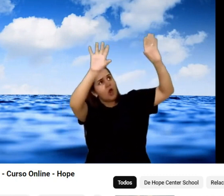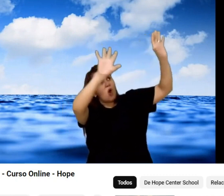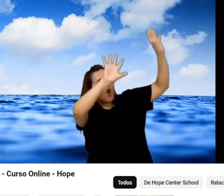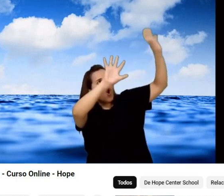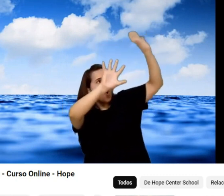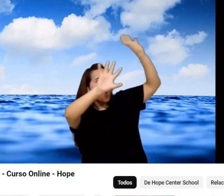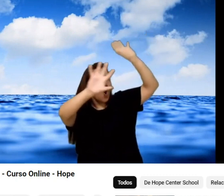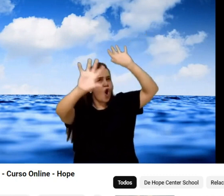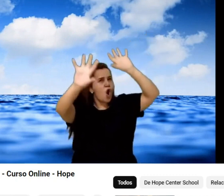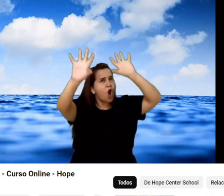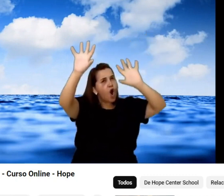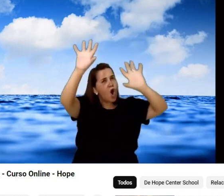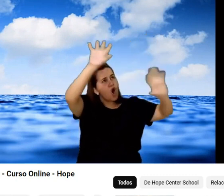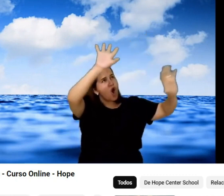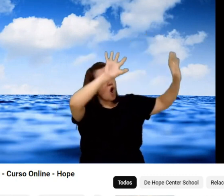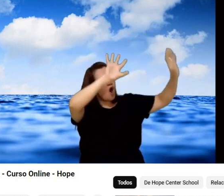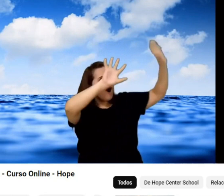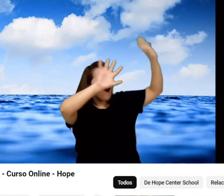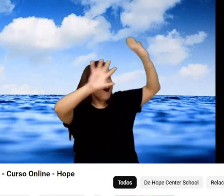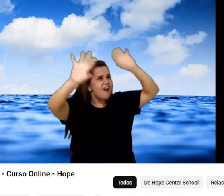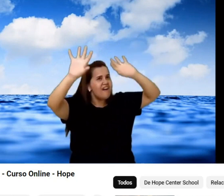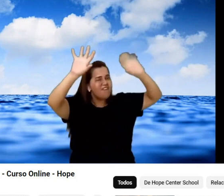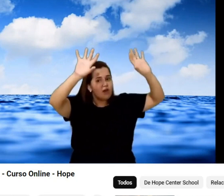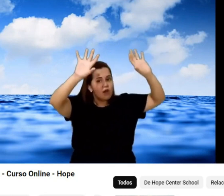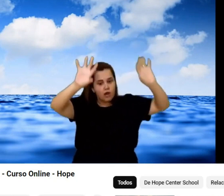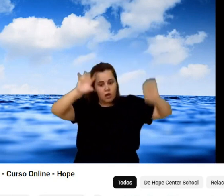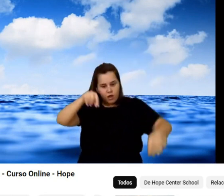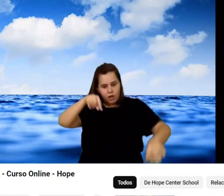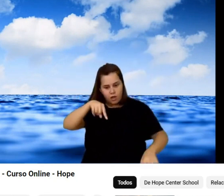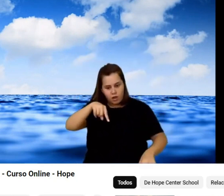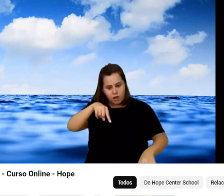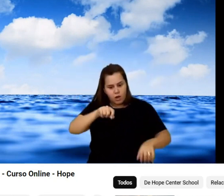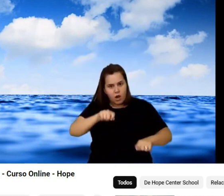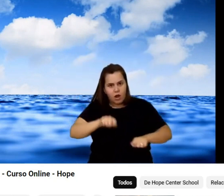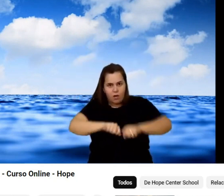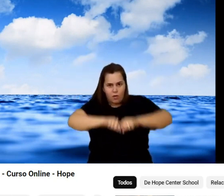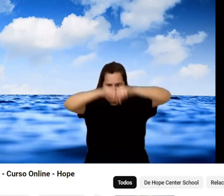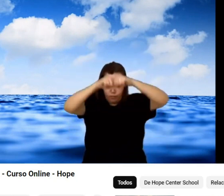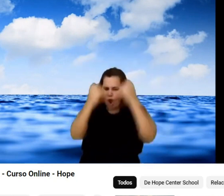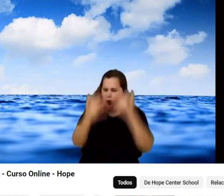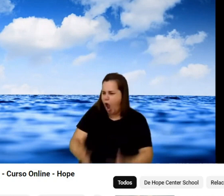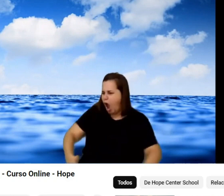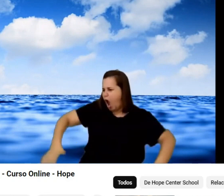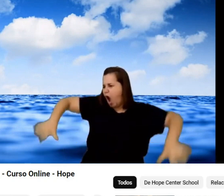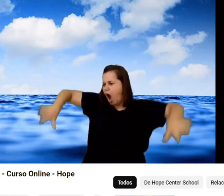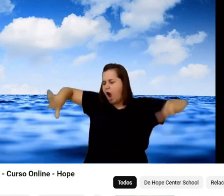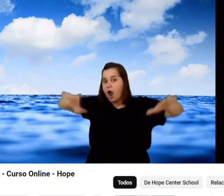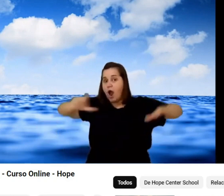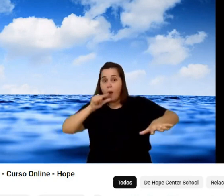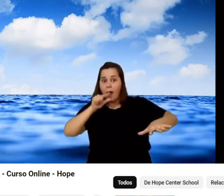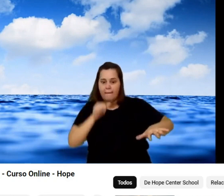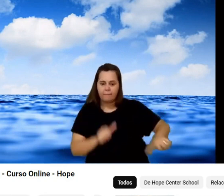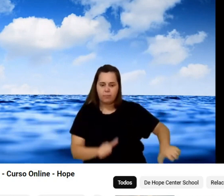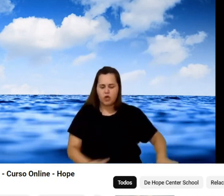aproximou do horizonte. Aí, todas essas nuvens e embaixo, ele